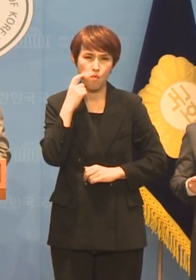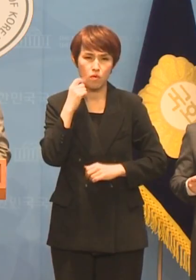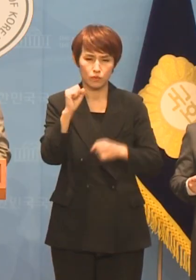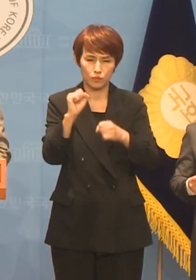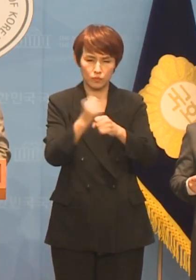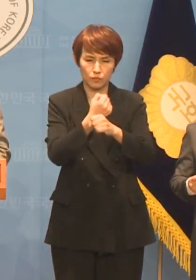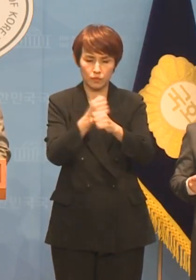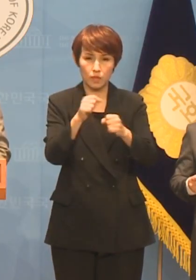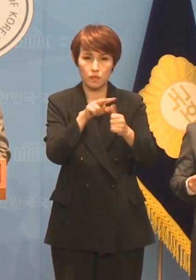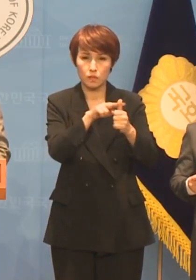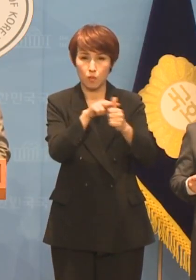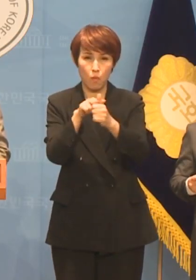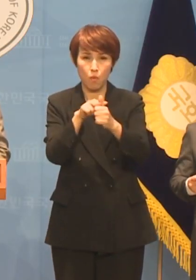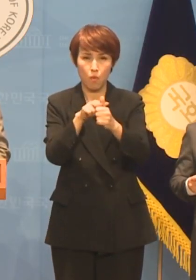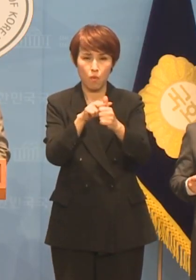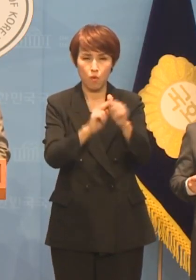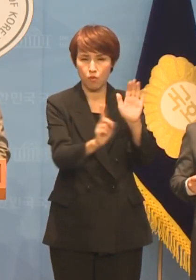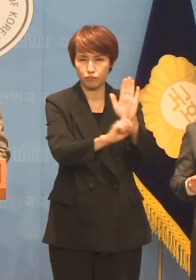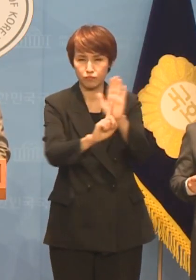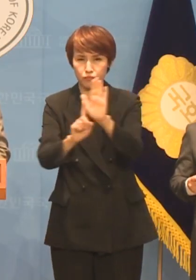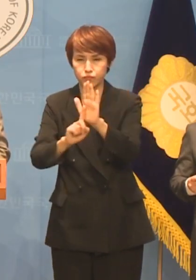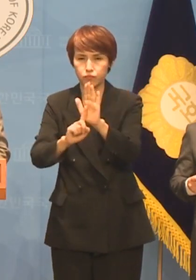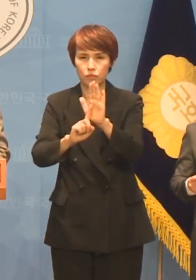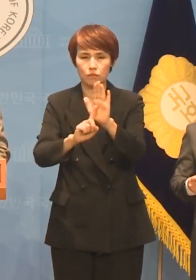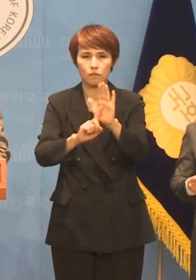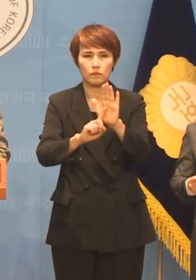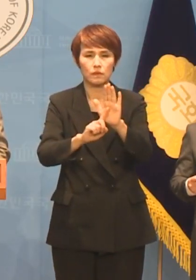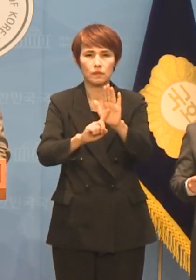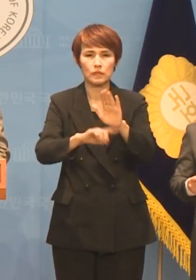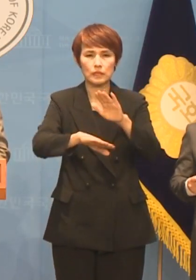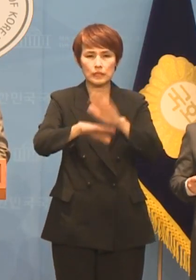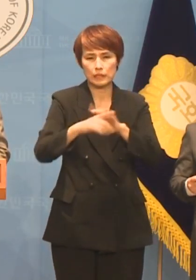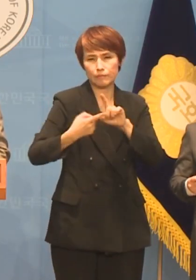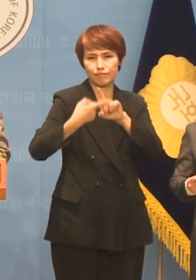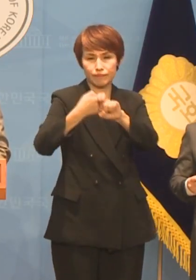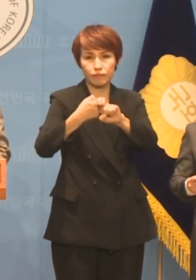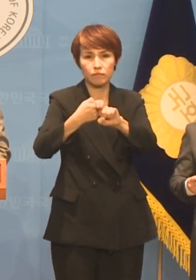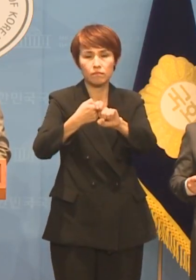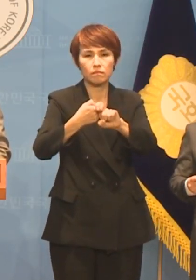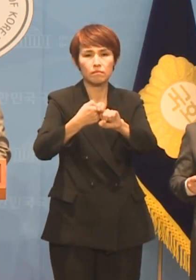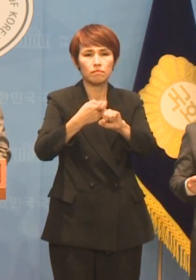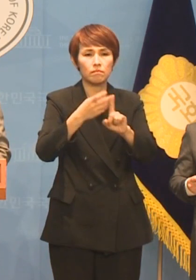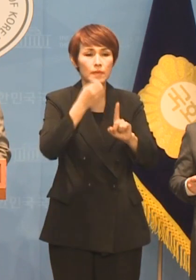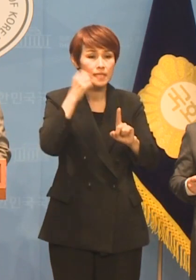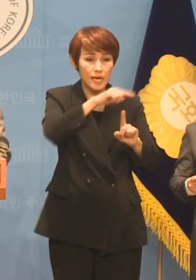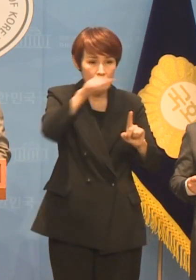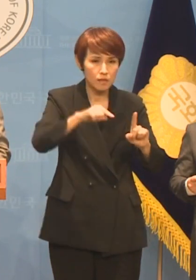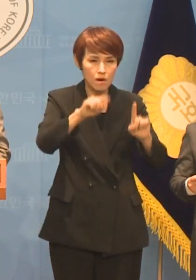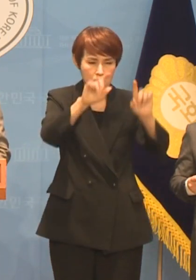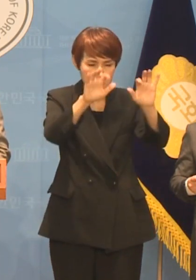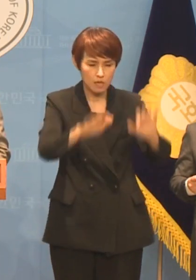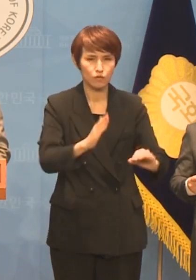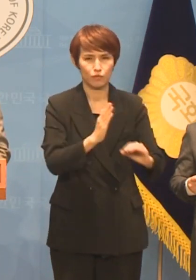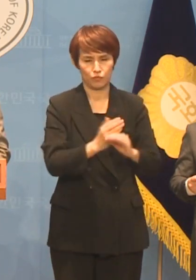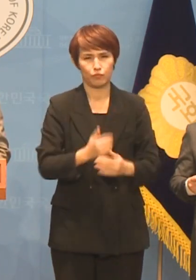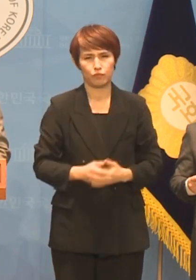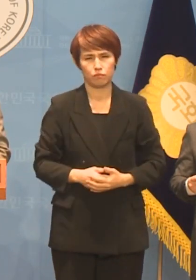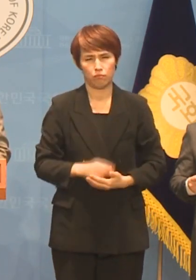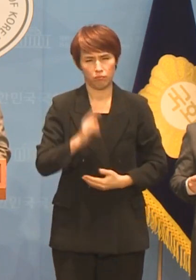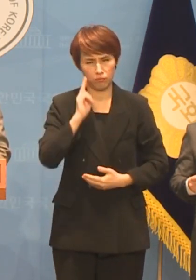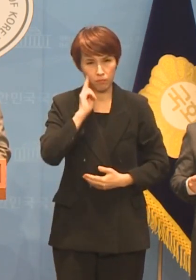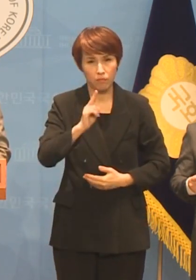정보 살포가 극우 커뮤니티에서 급격하게 확산되고 있습니다. 이런 악의적이고 조직적인 범죄